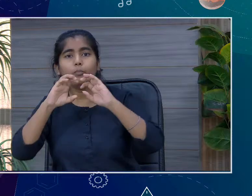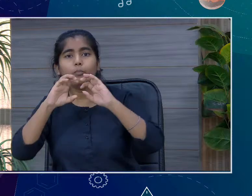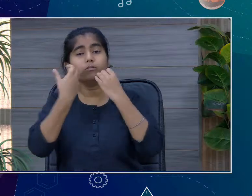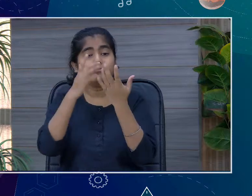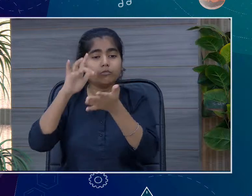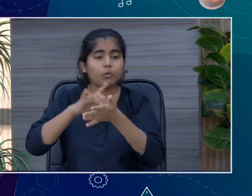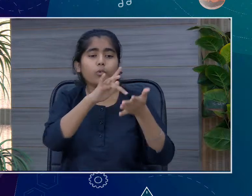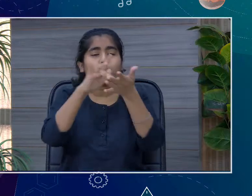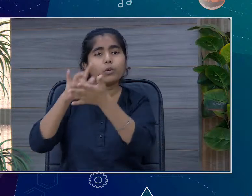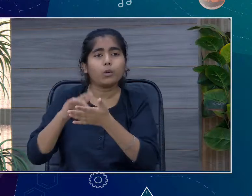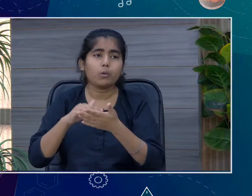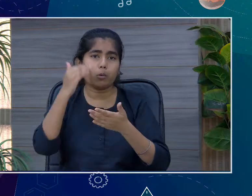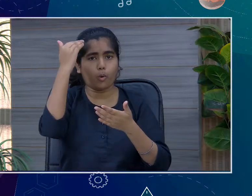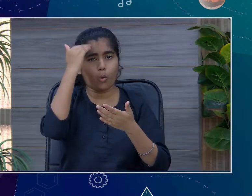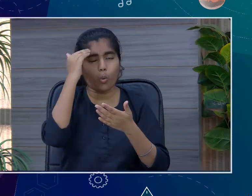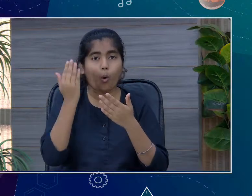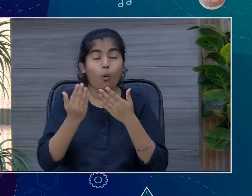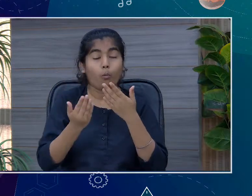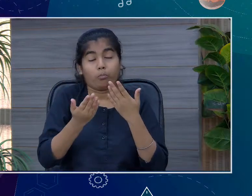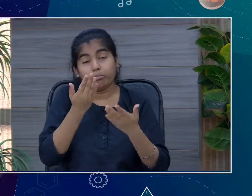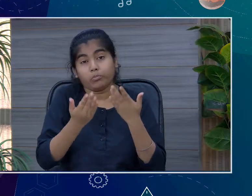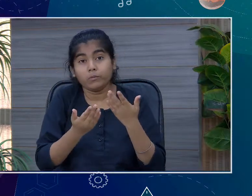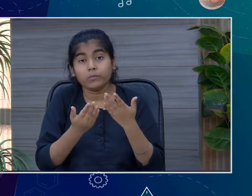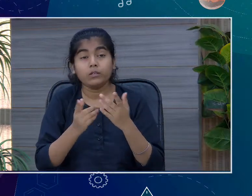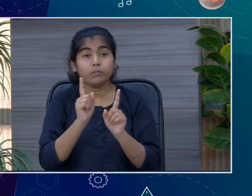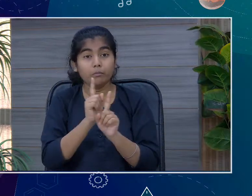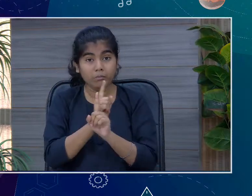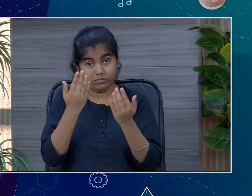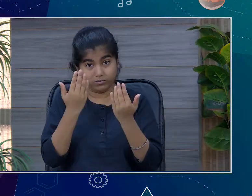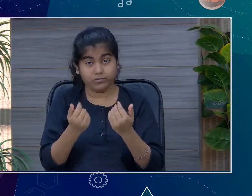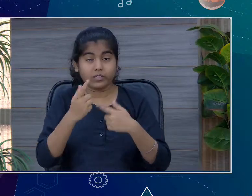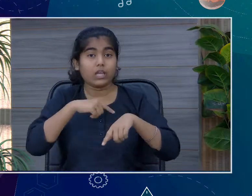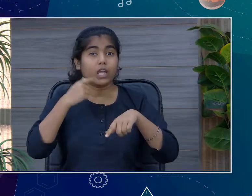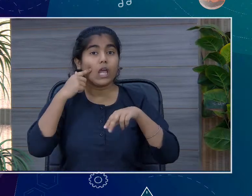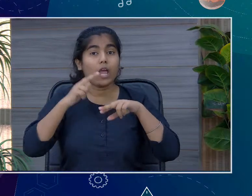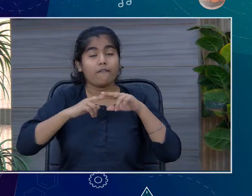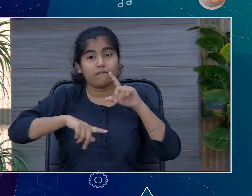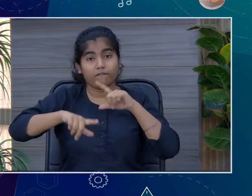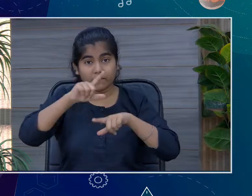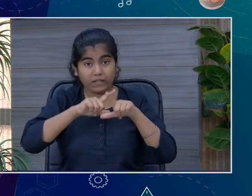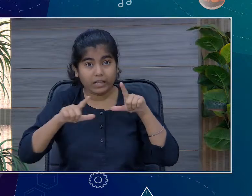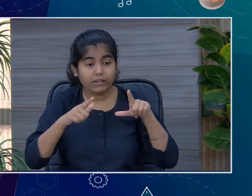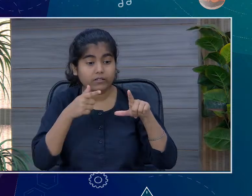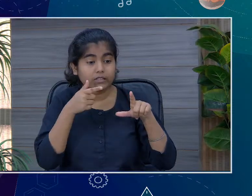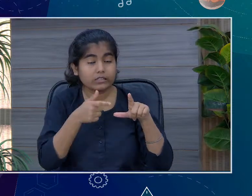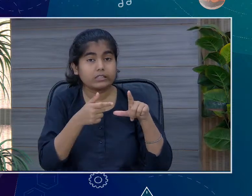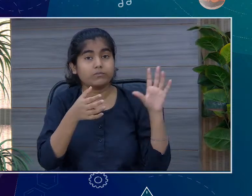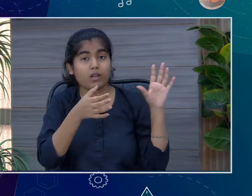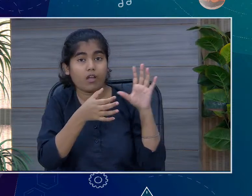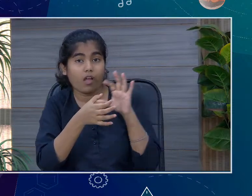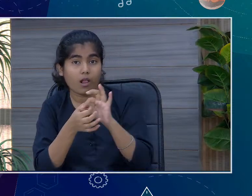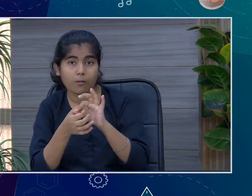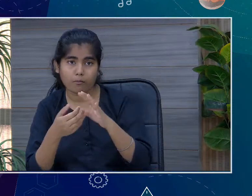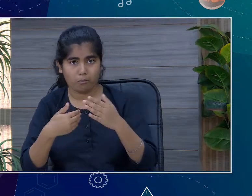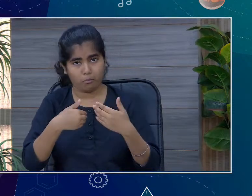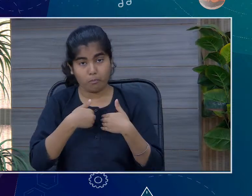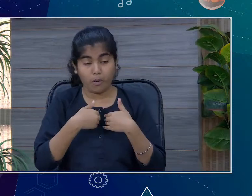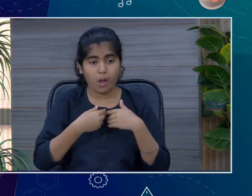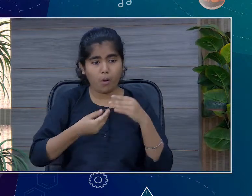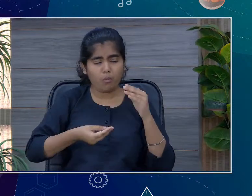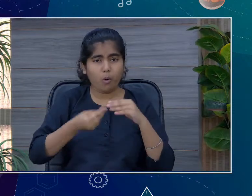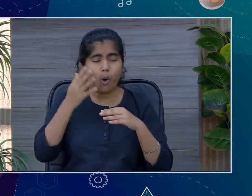हैं, लेकिन still the language through which I am